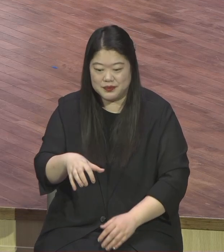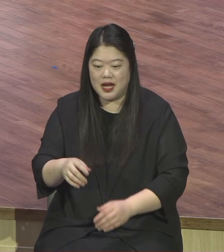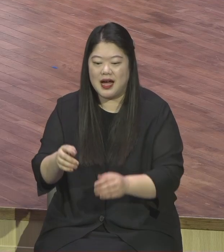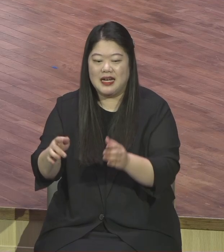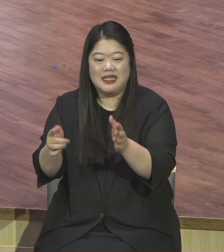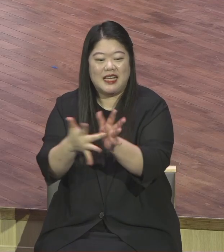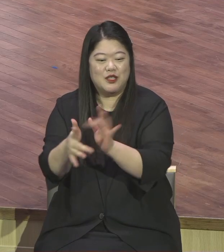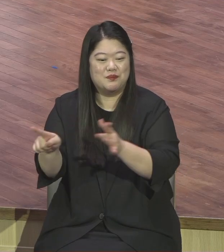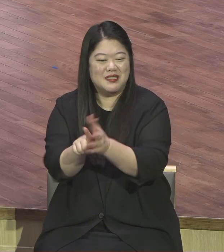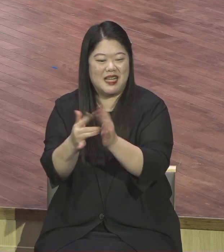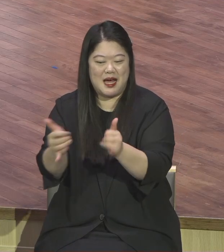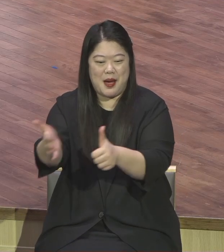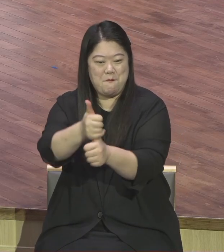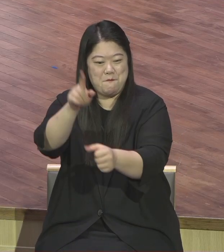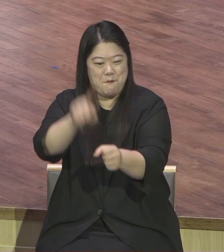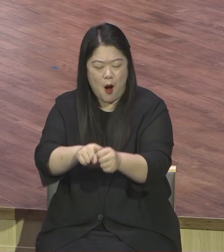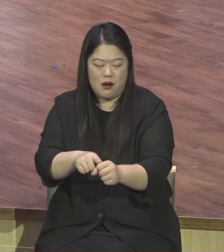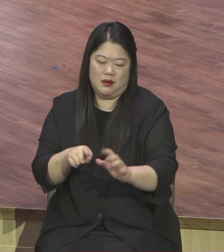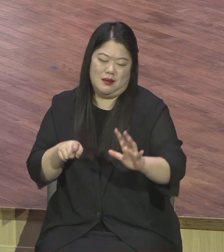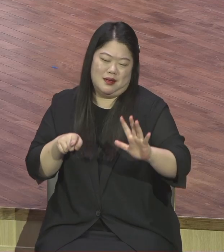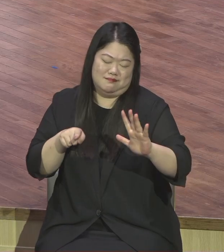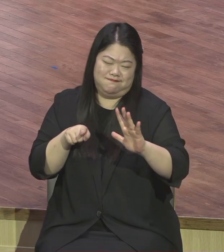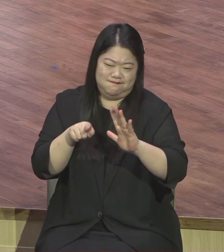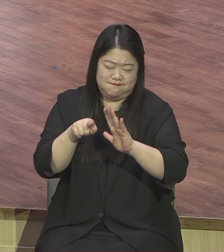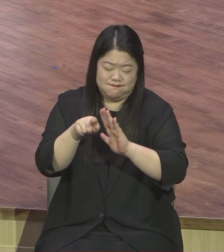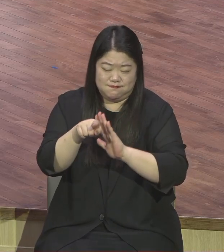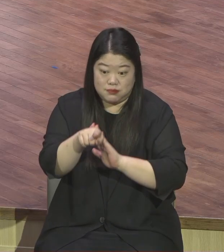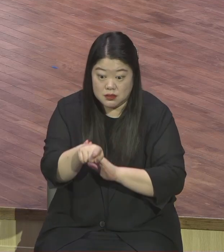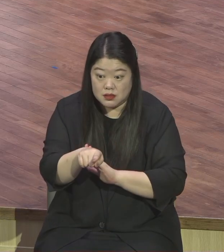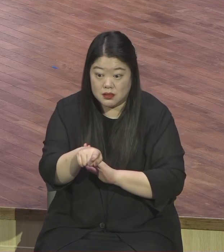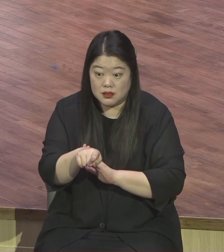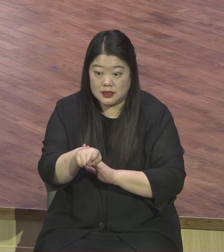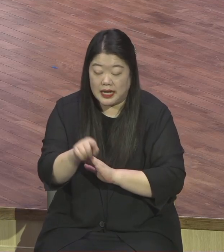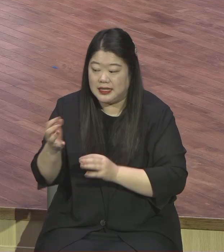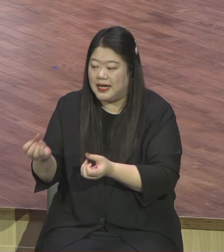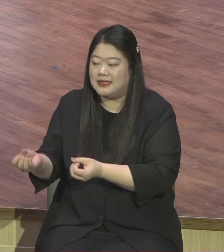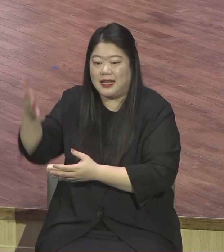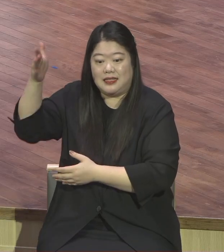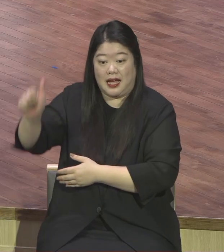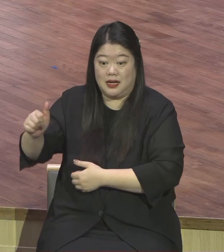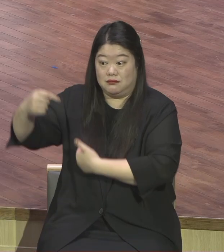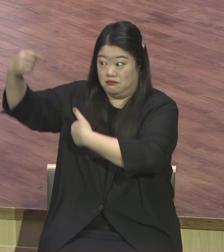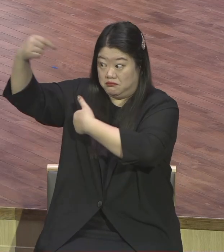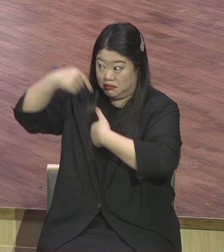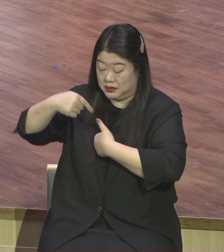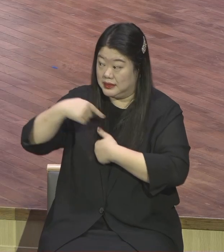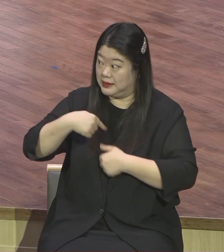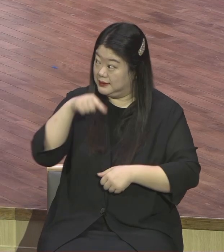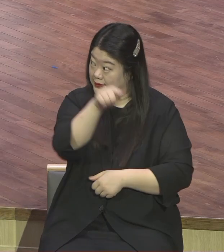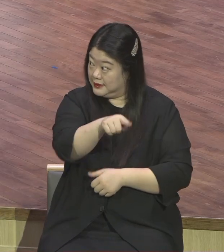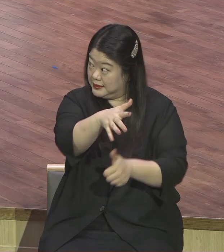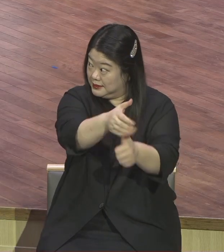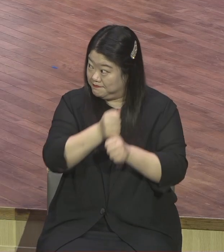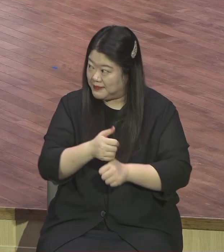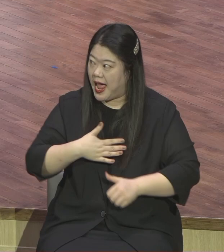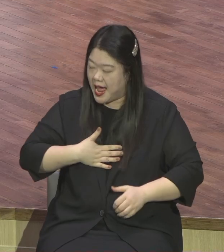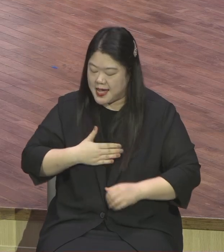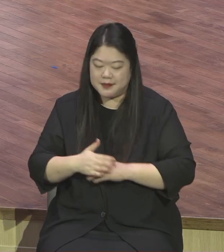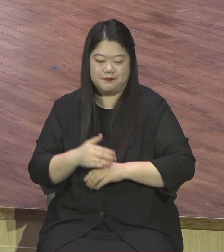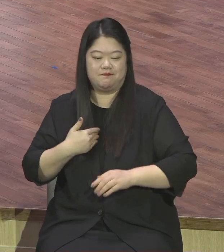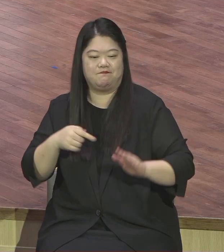위하여 죽이려고 그렇게 대제사장의 의의를 받아가지고 그렇게 가다가 다메섹